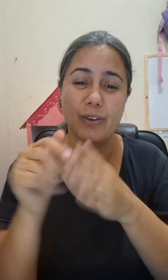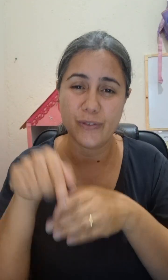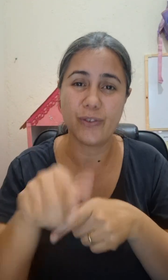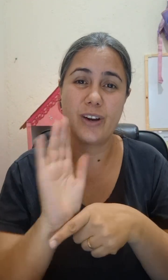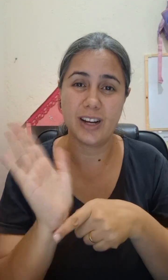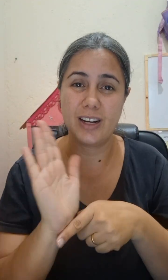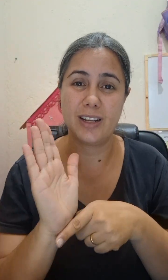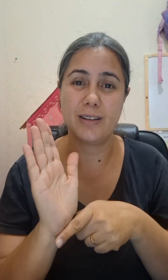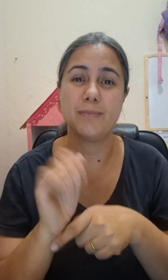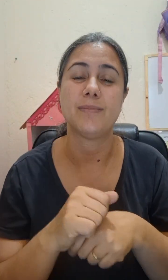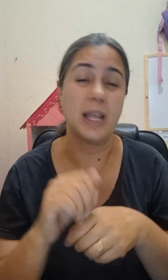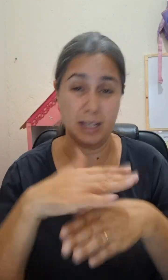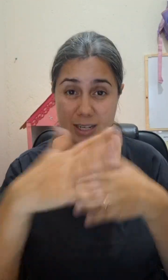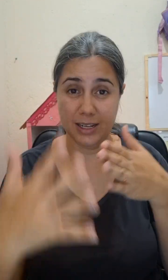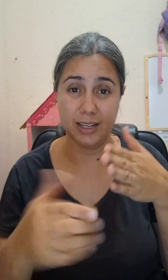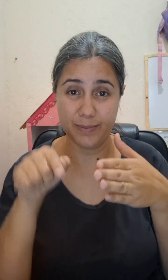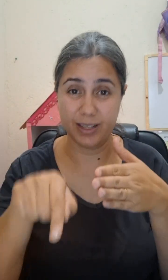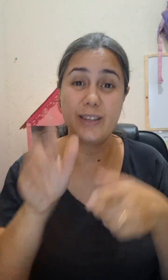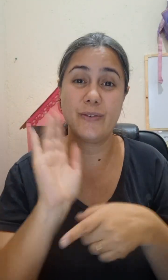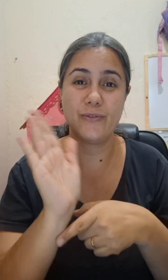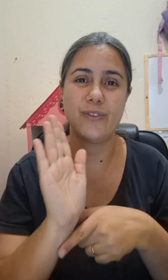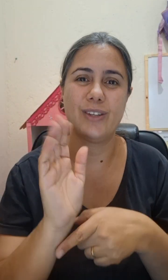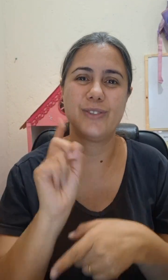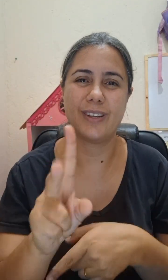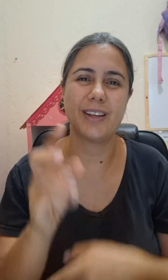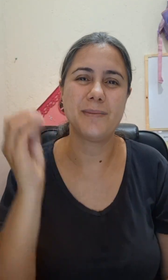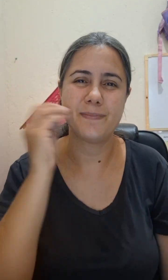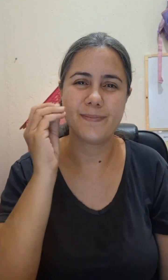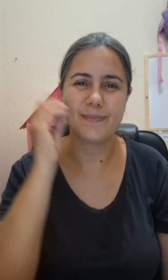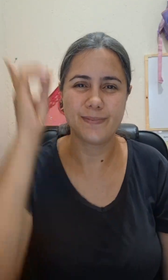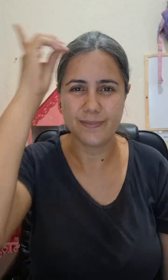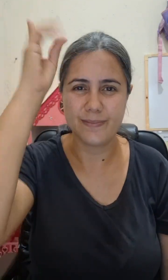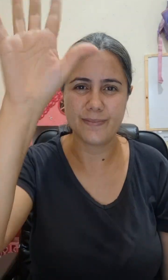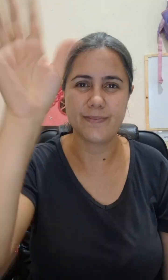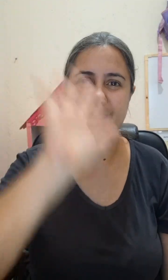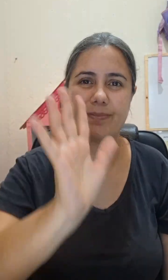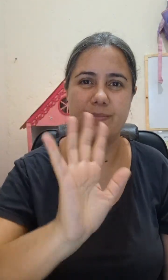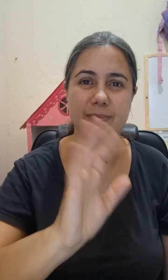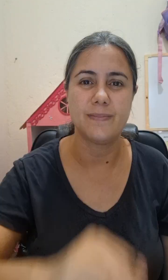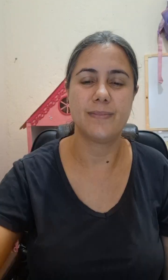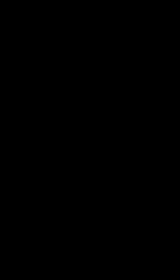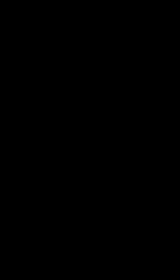de louvor em Libras aqui no vídeo, ok? Beijos, Deus abençoe e tchau!